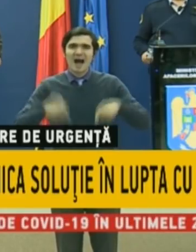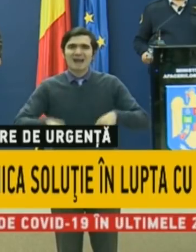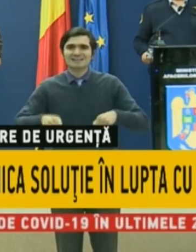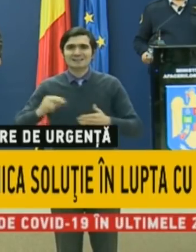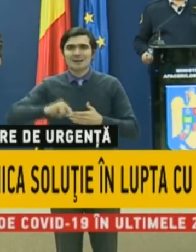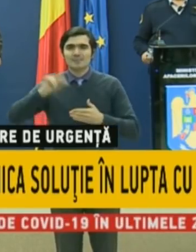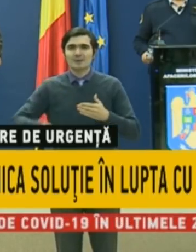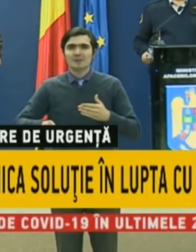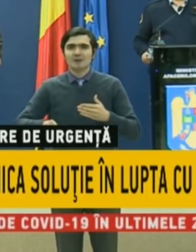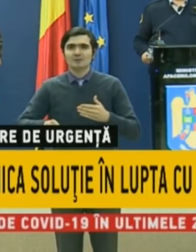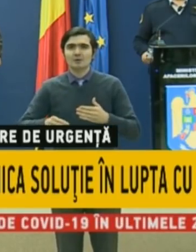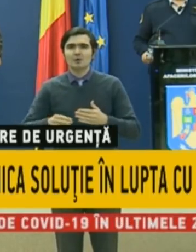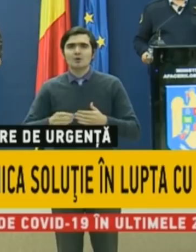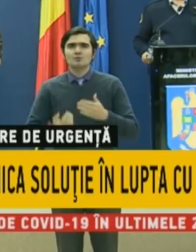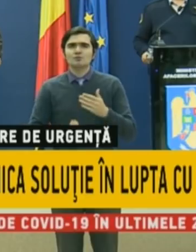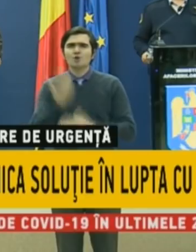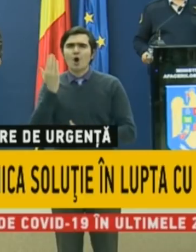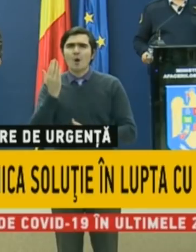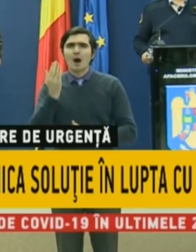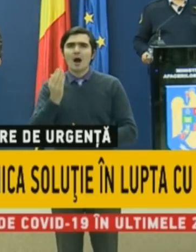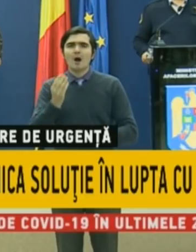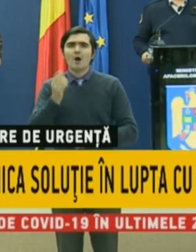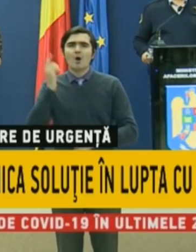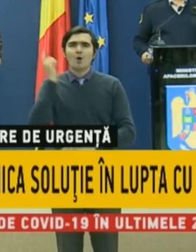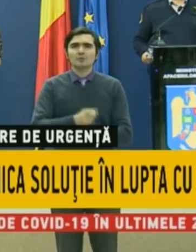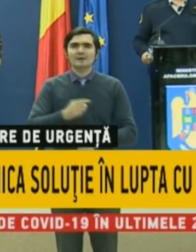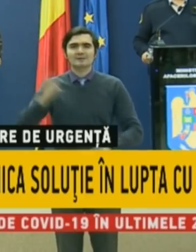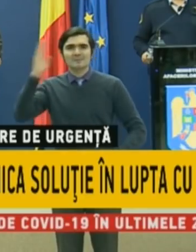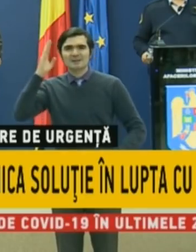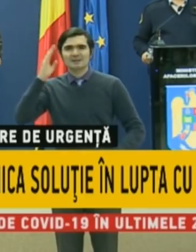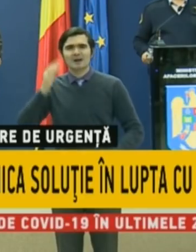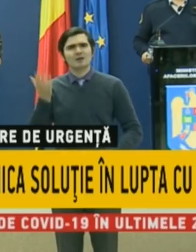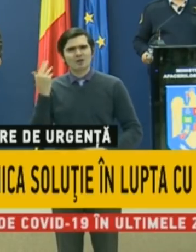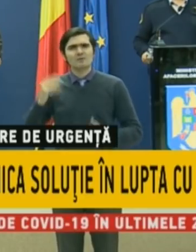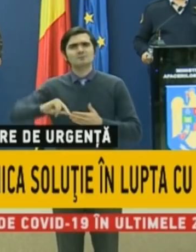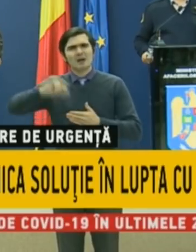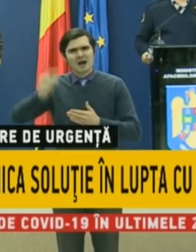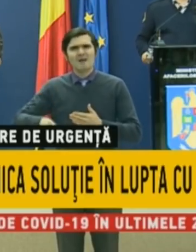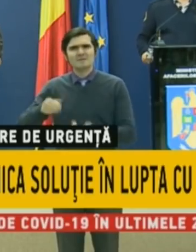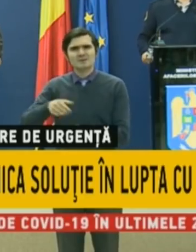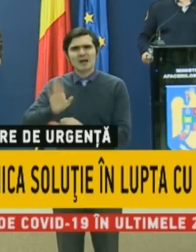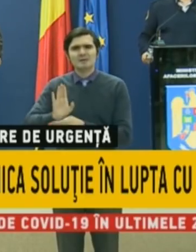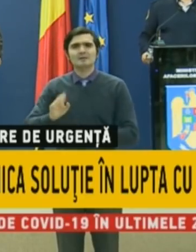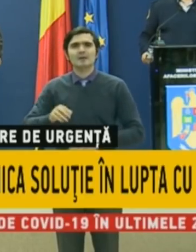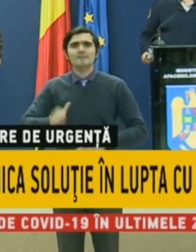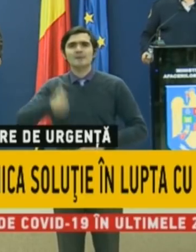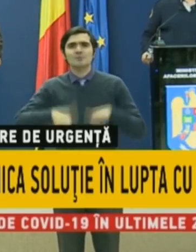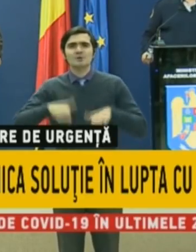militară pe care domnul prim-ministru Ludovic Orban a avizat-o.